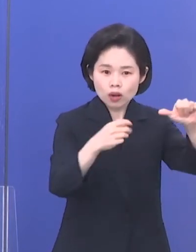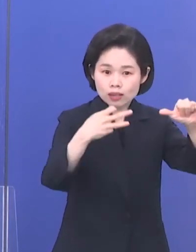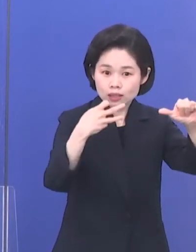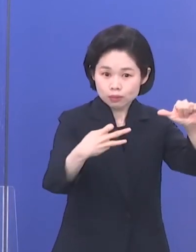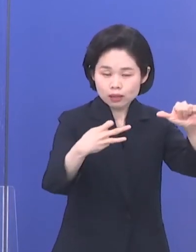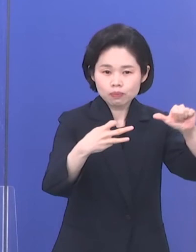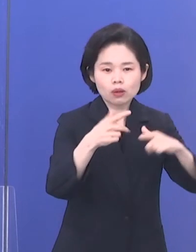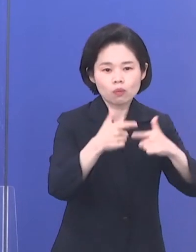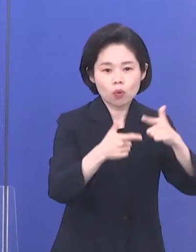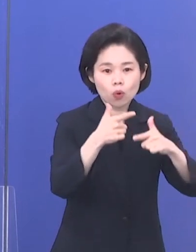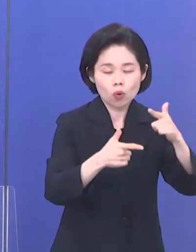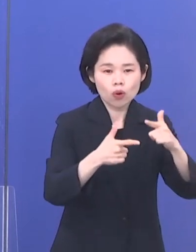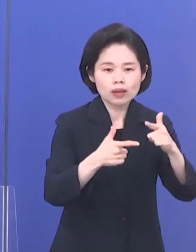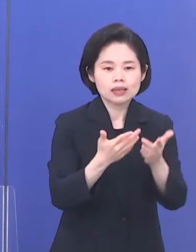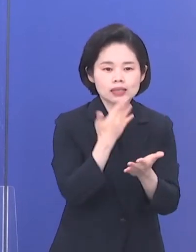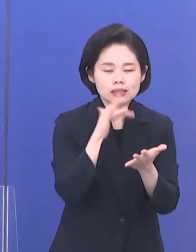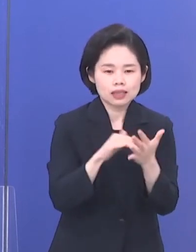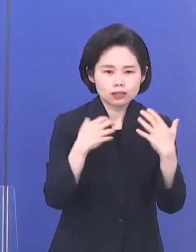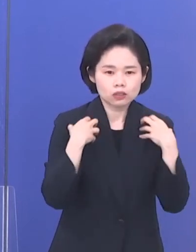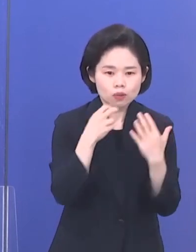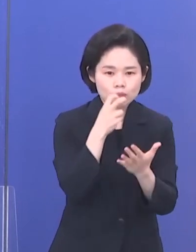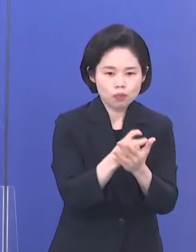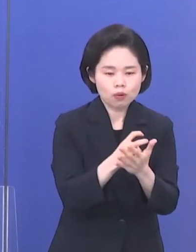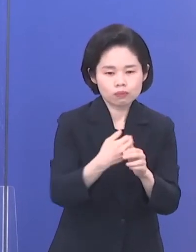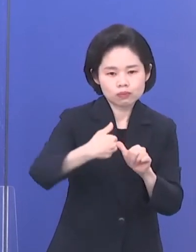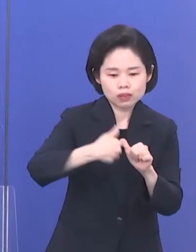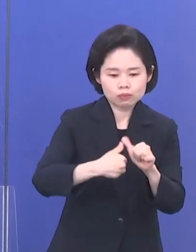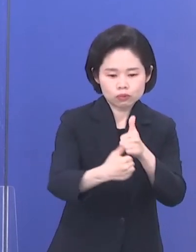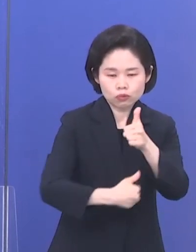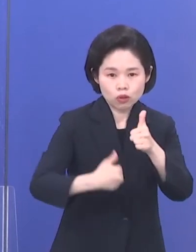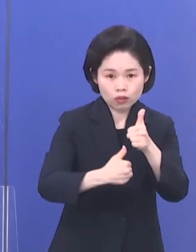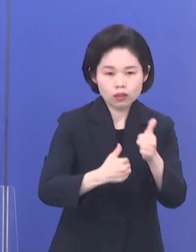목요일에 식약처 법정 자문기구인